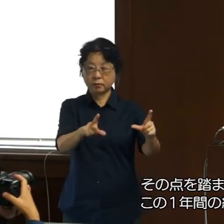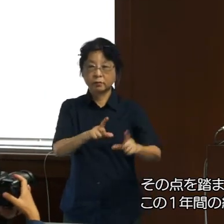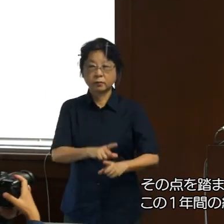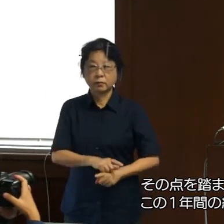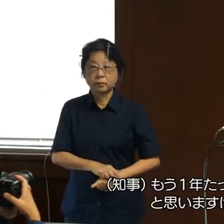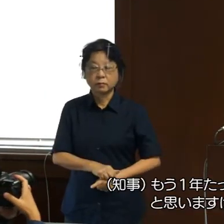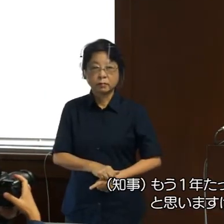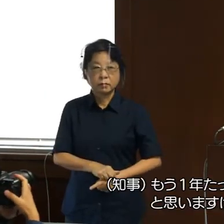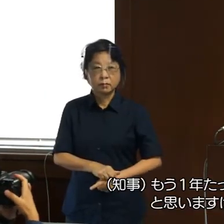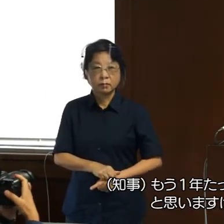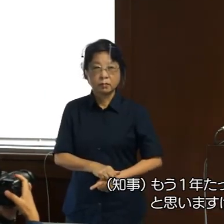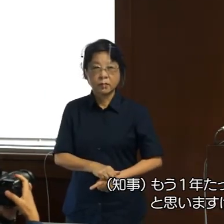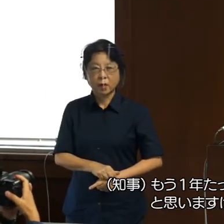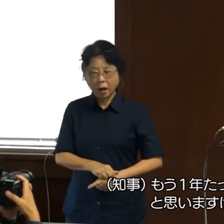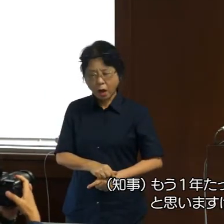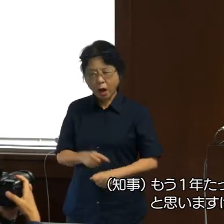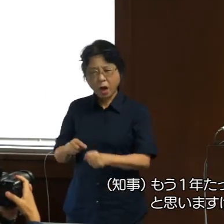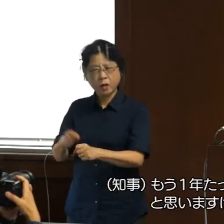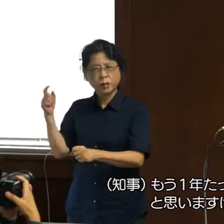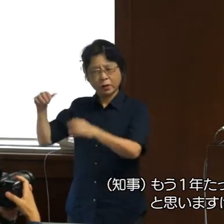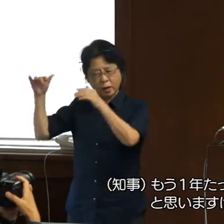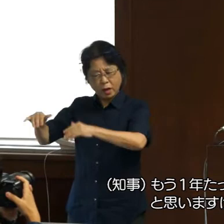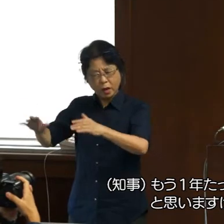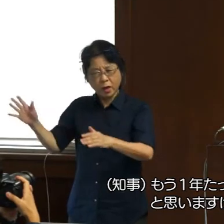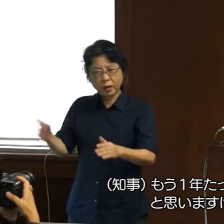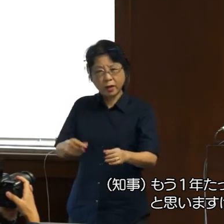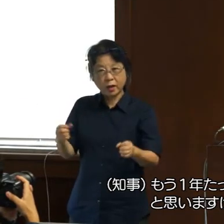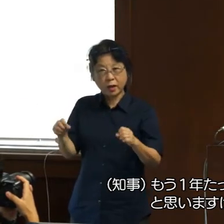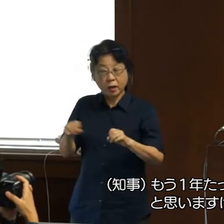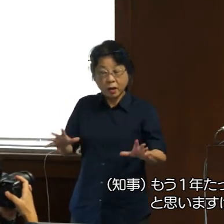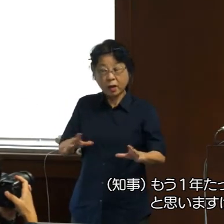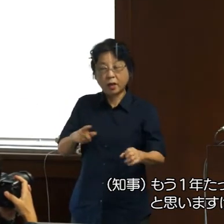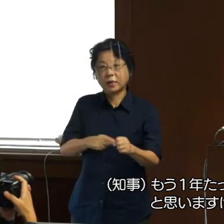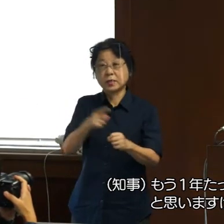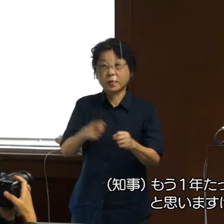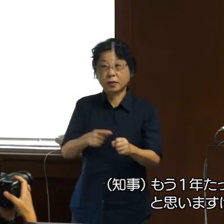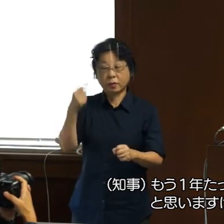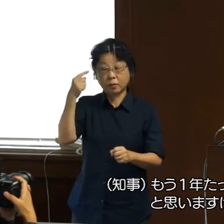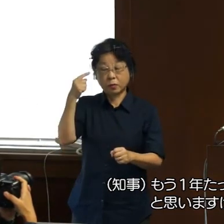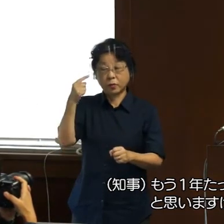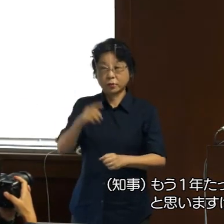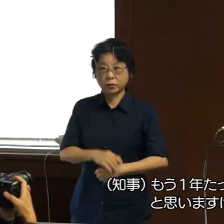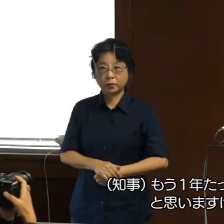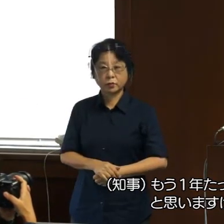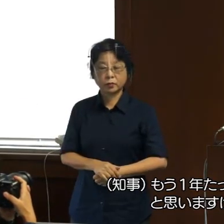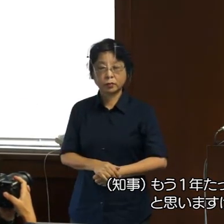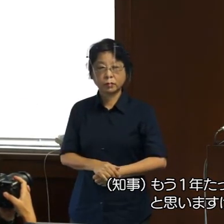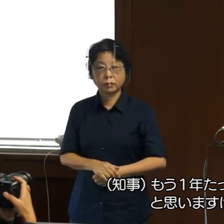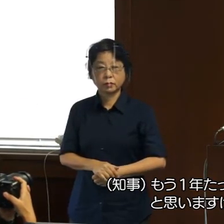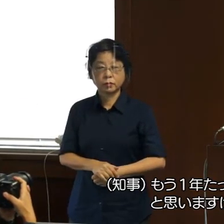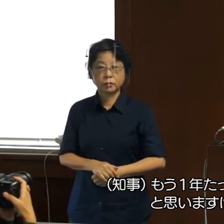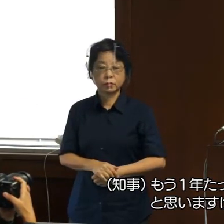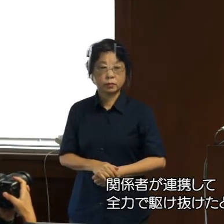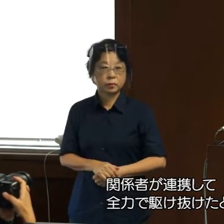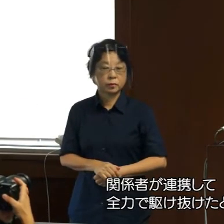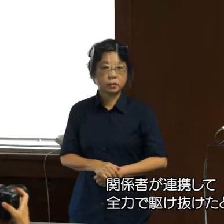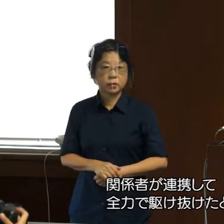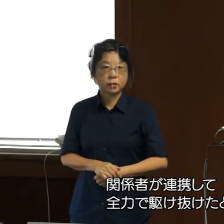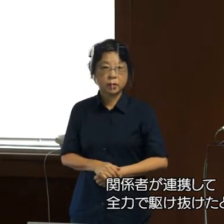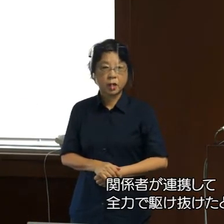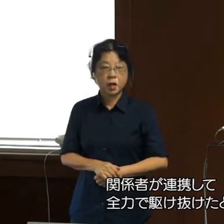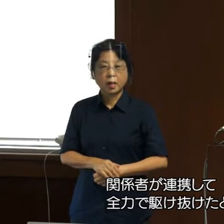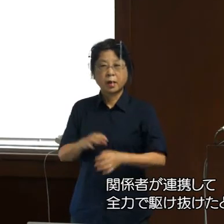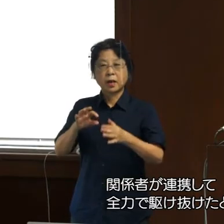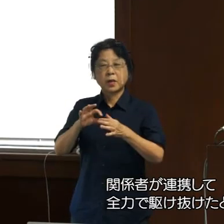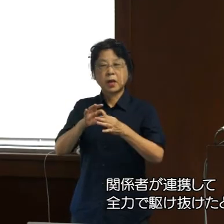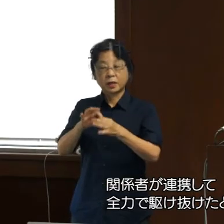はい、もう1年経ったのかなと思いますけれども、まあ、総じて言いますと関係者が